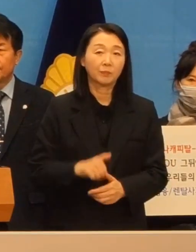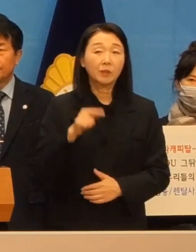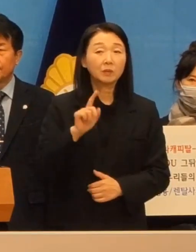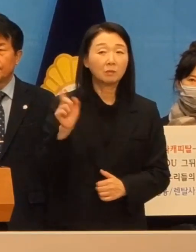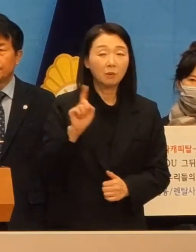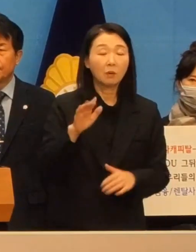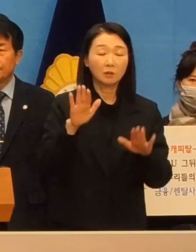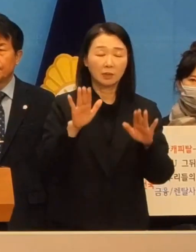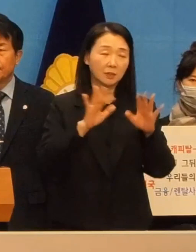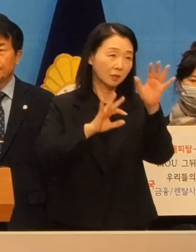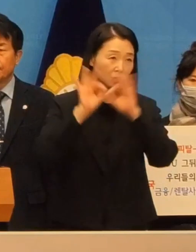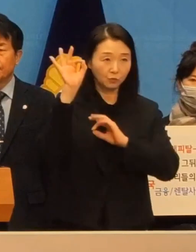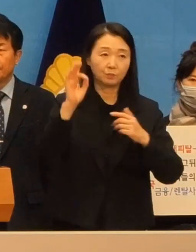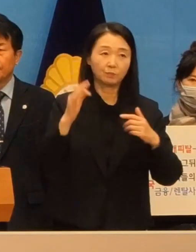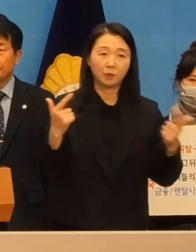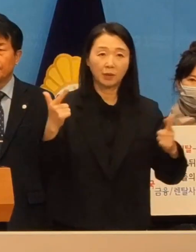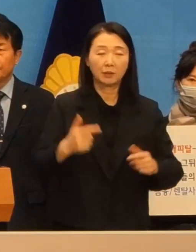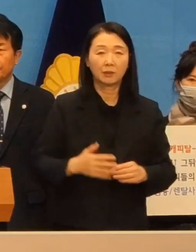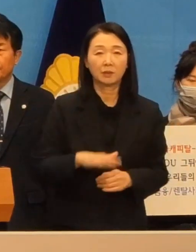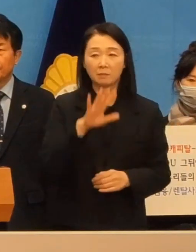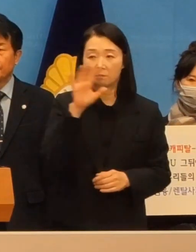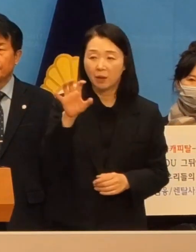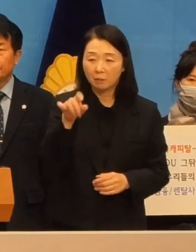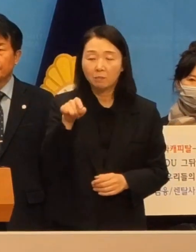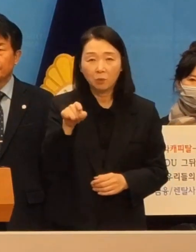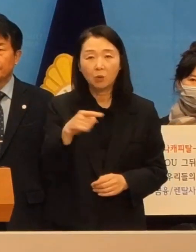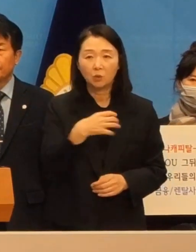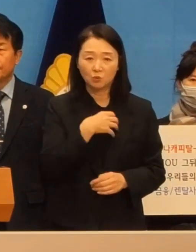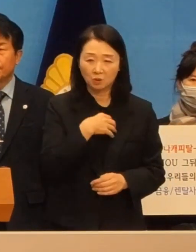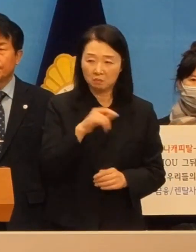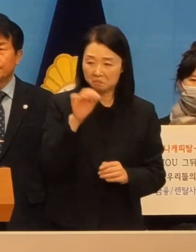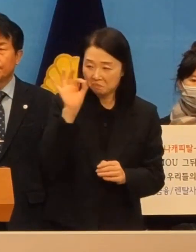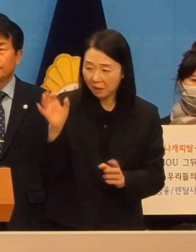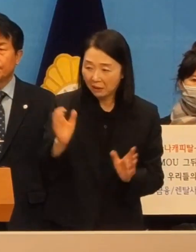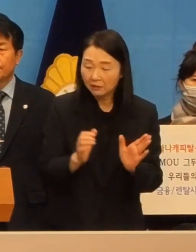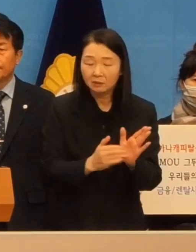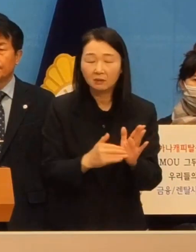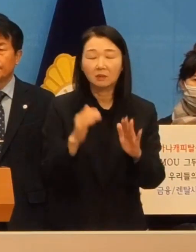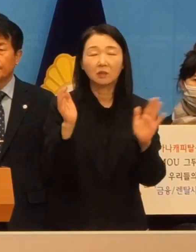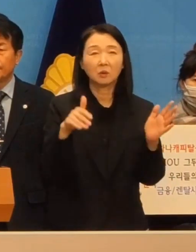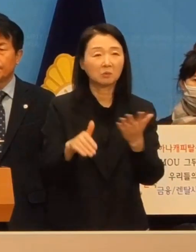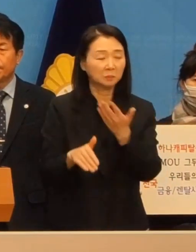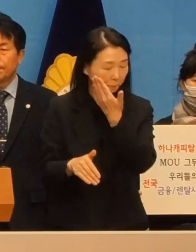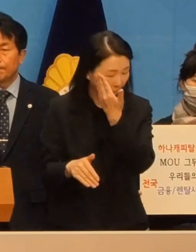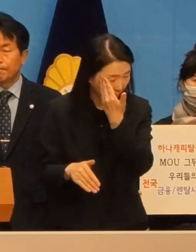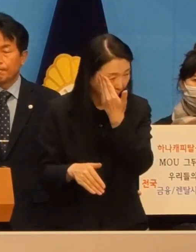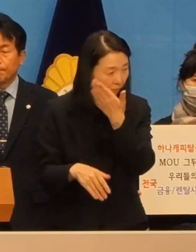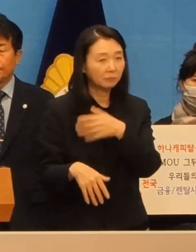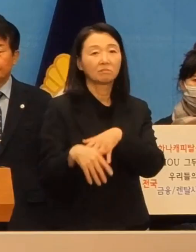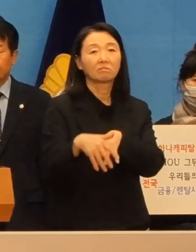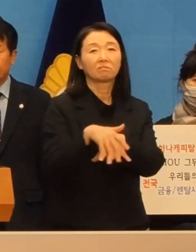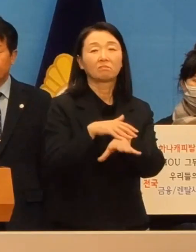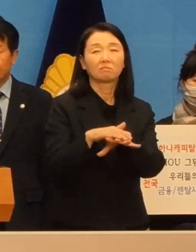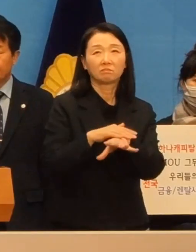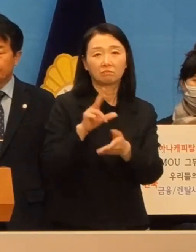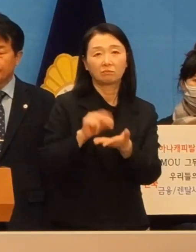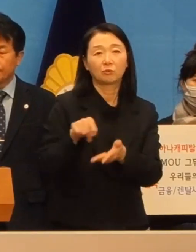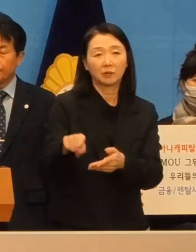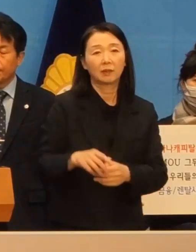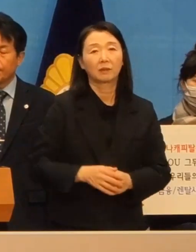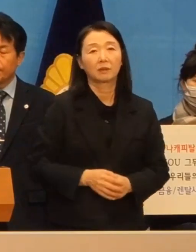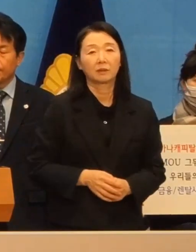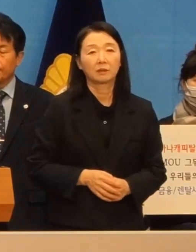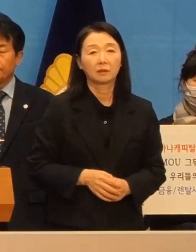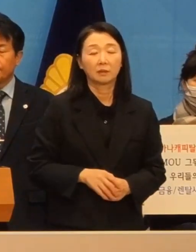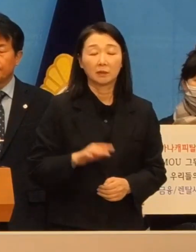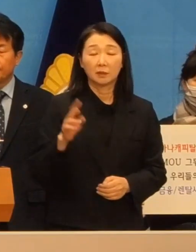이상 실수가 아닙니다. 반복되는 위험 신호를 보고도 눈을 돌린 구조적인 묵인입니다. 특히